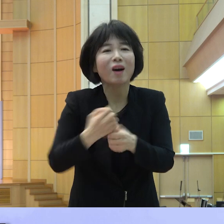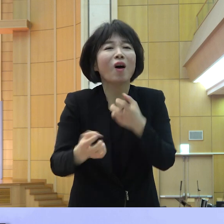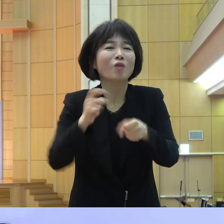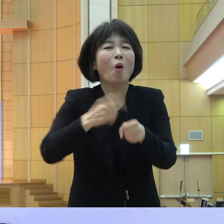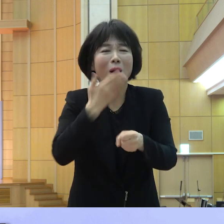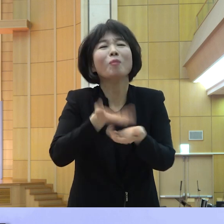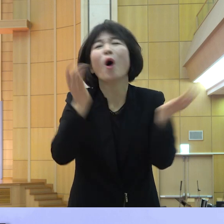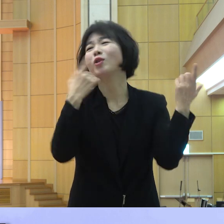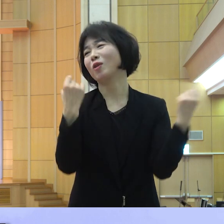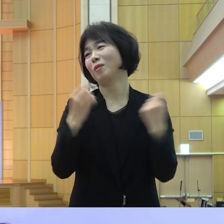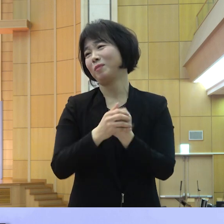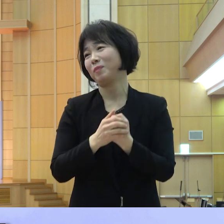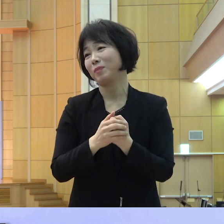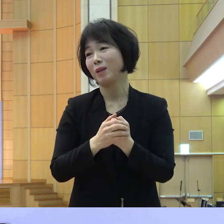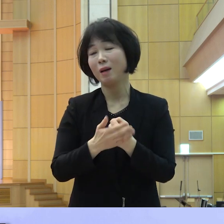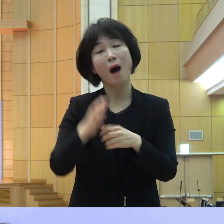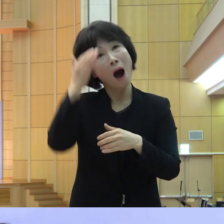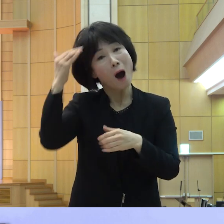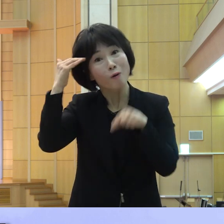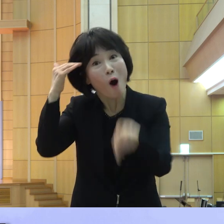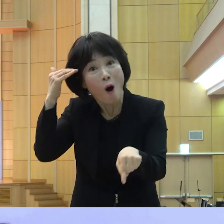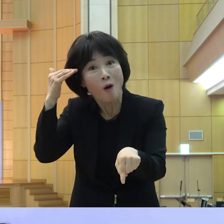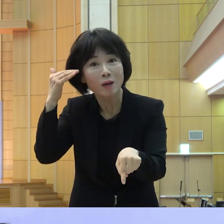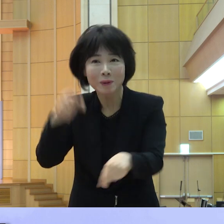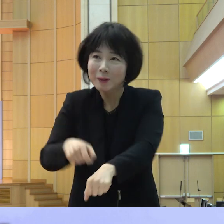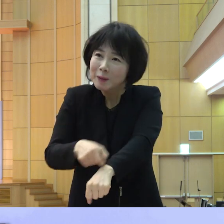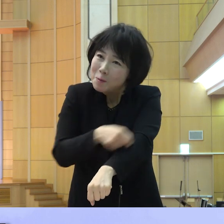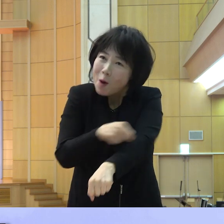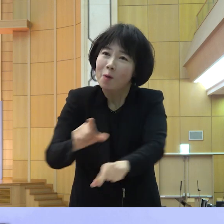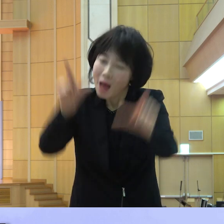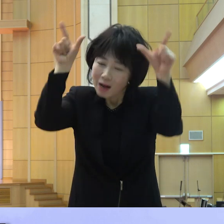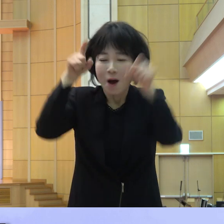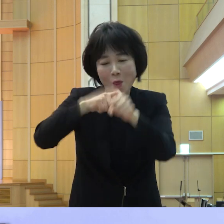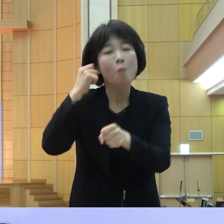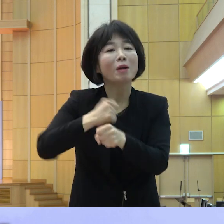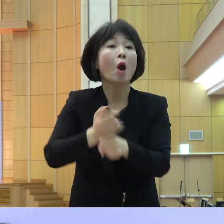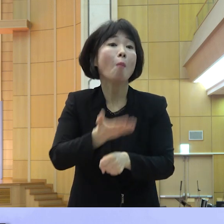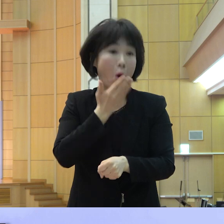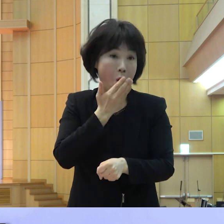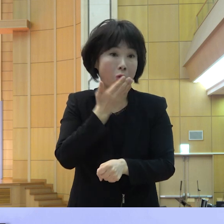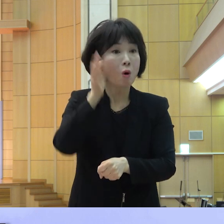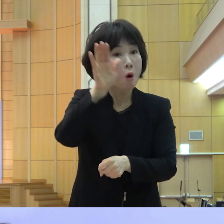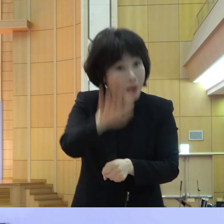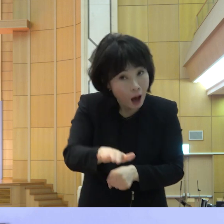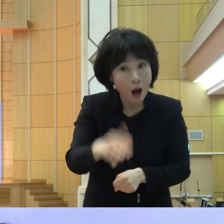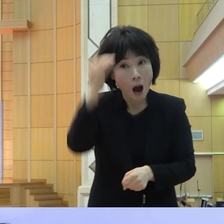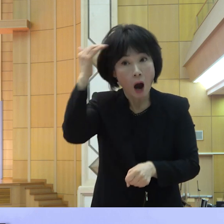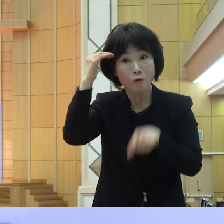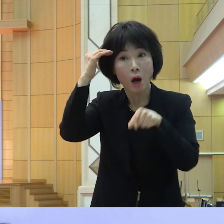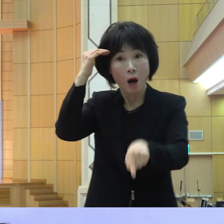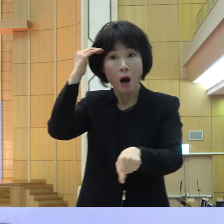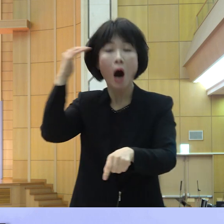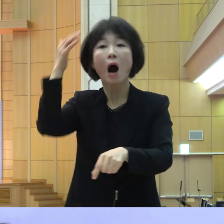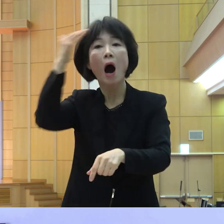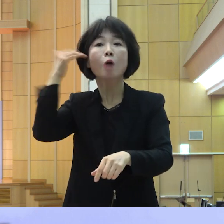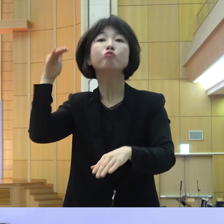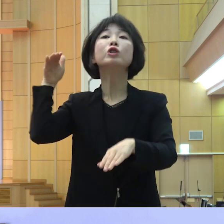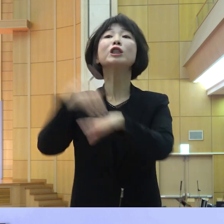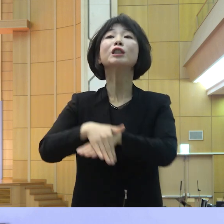그러니까 우리는 그냥 떡을 만들 때는 별미로 이렇게 만들어 먹을 수는 있으나, 우리는 이제 한국 사람들은